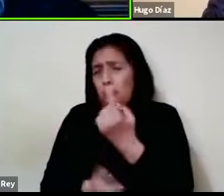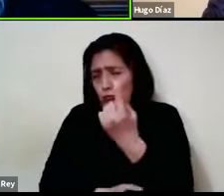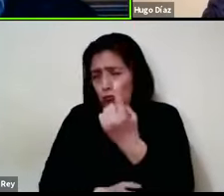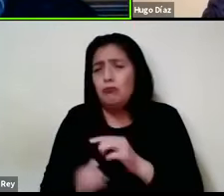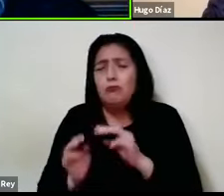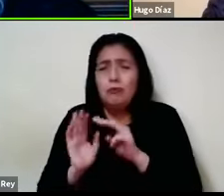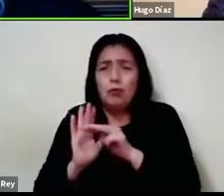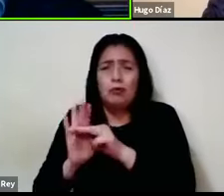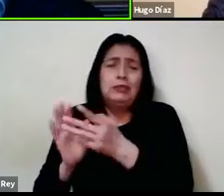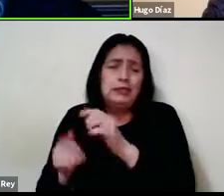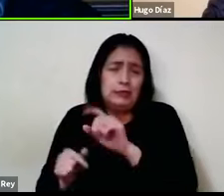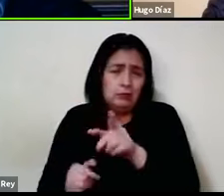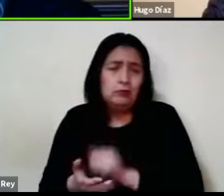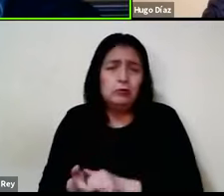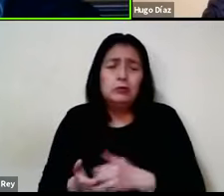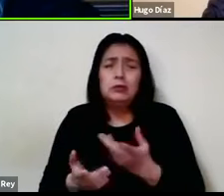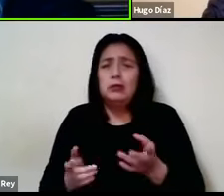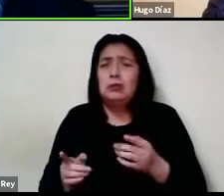que llegamos